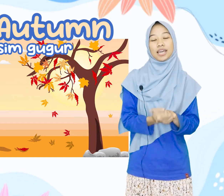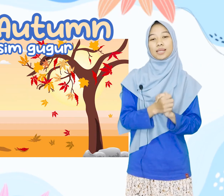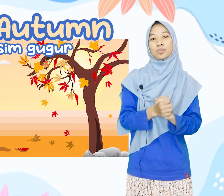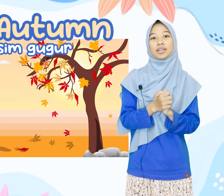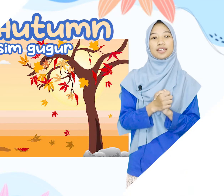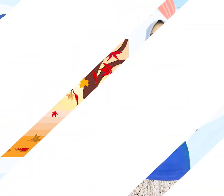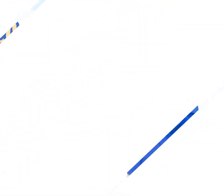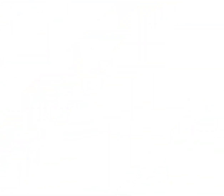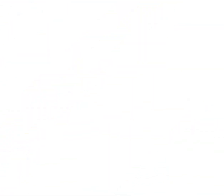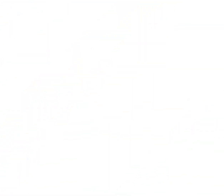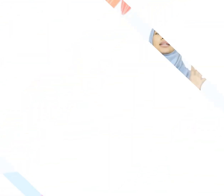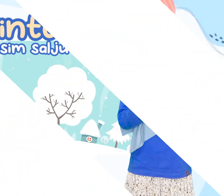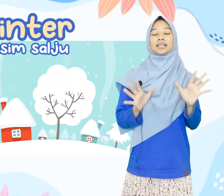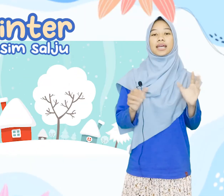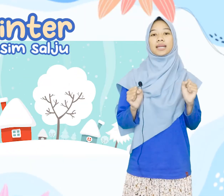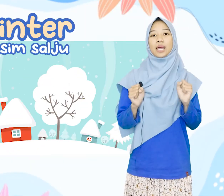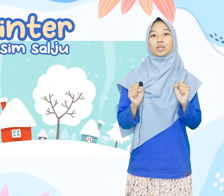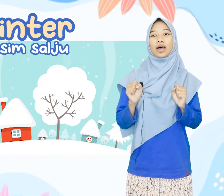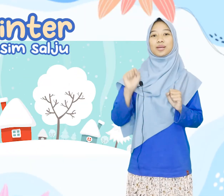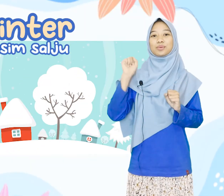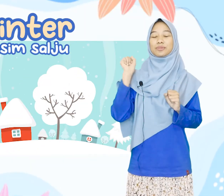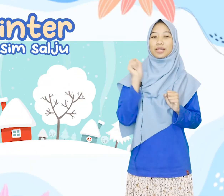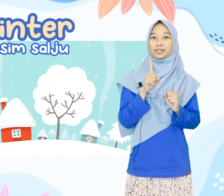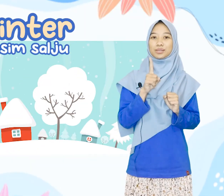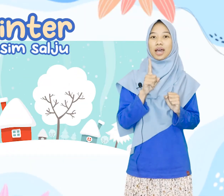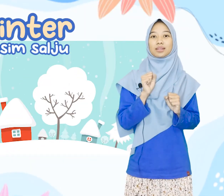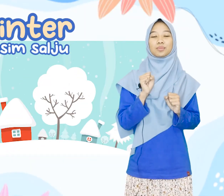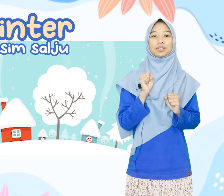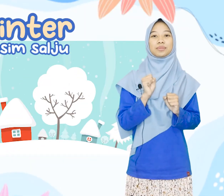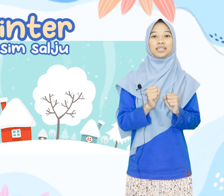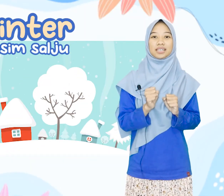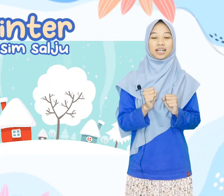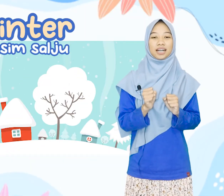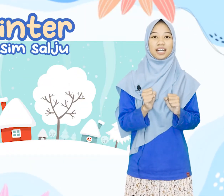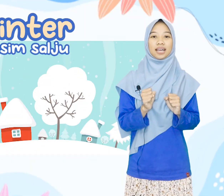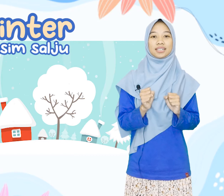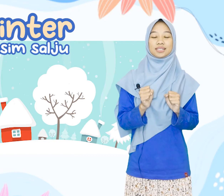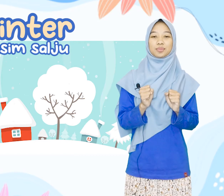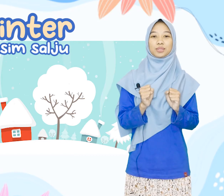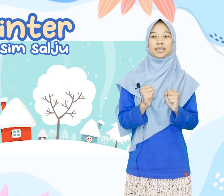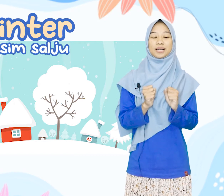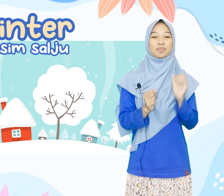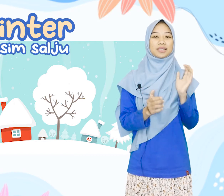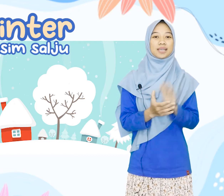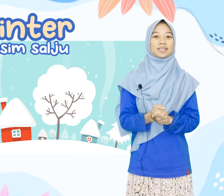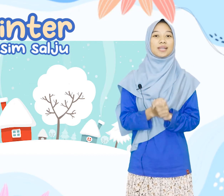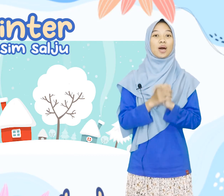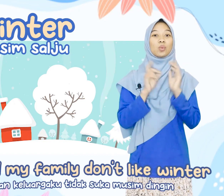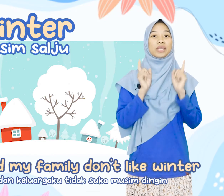itu bedanya. Nah, yang terakhir yaitu ada musim salju atau musim dingin. Nah, disebutnya dalam bahasa Inggris adalah